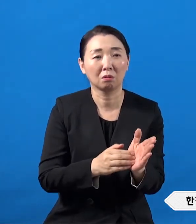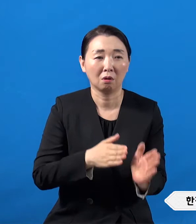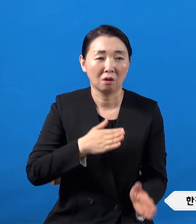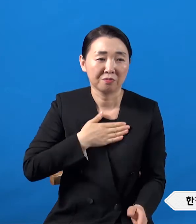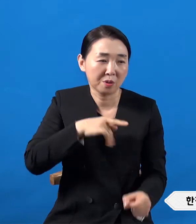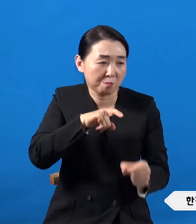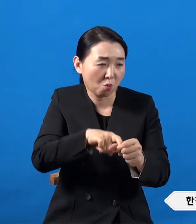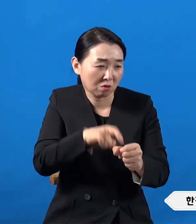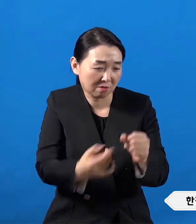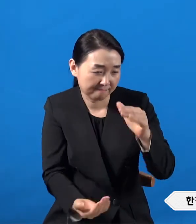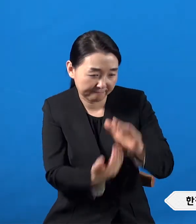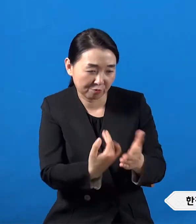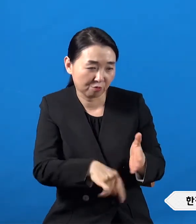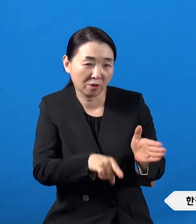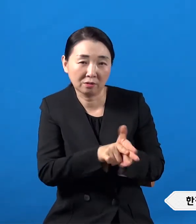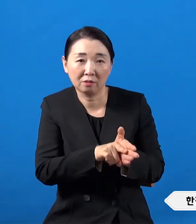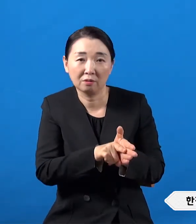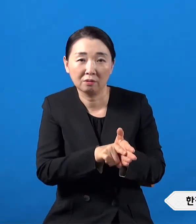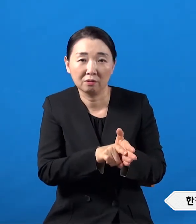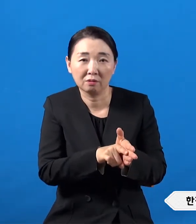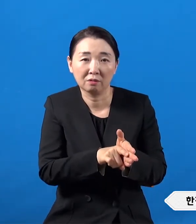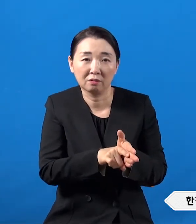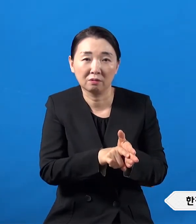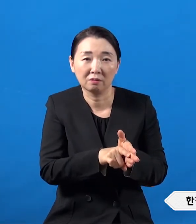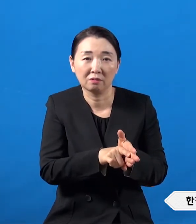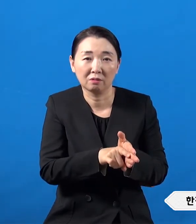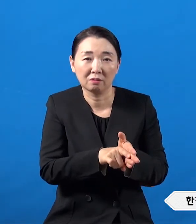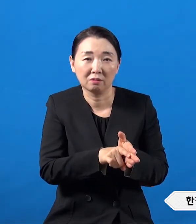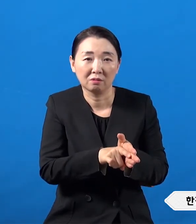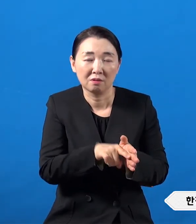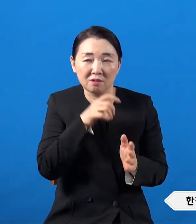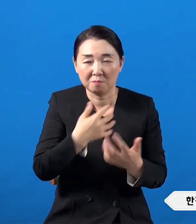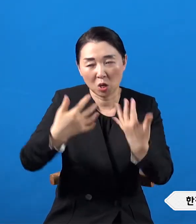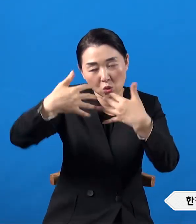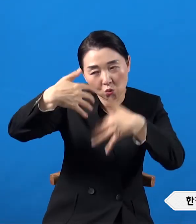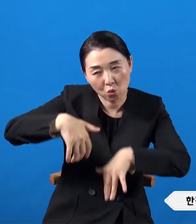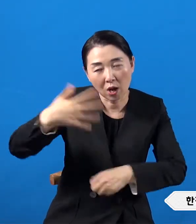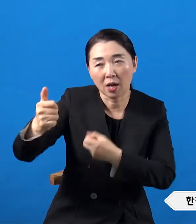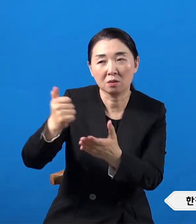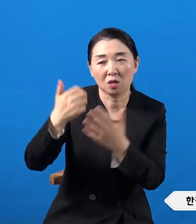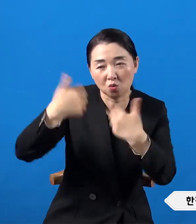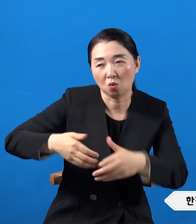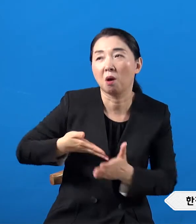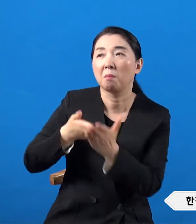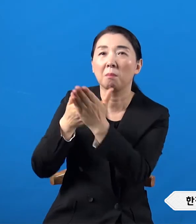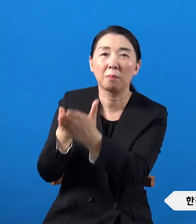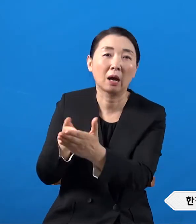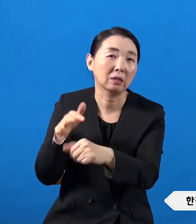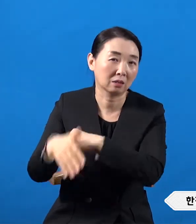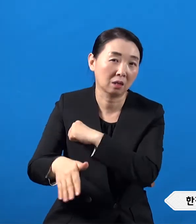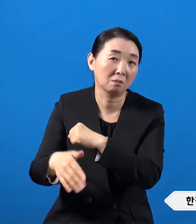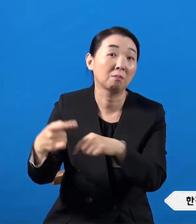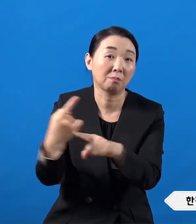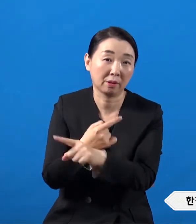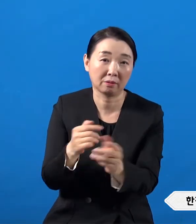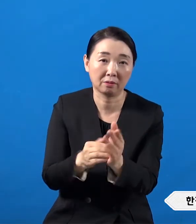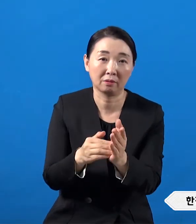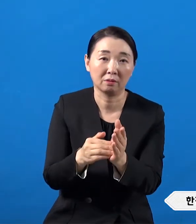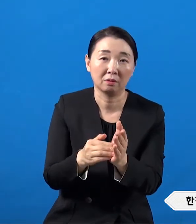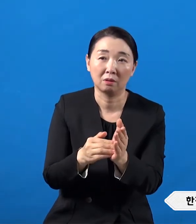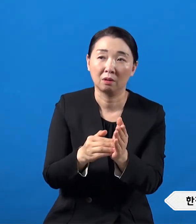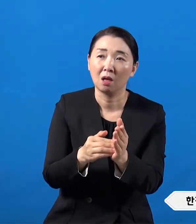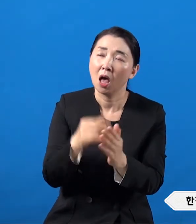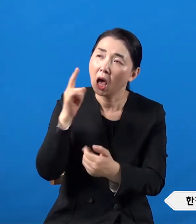자기의 무슨 목적을 이루기 위해서 그 조건을 내거는 식으로 그렇게 됐습니다.